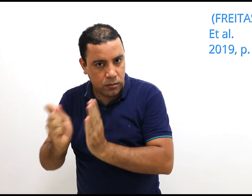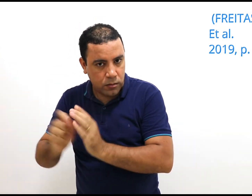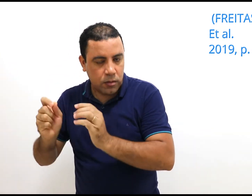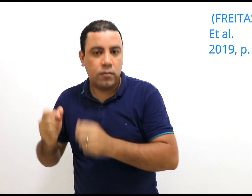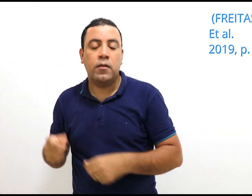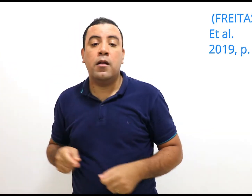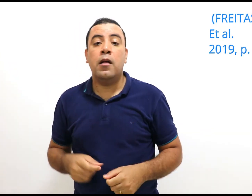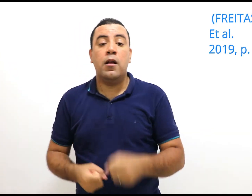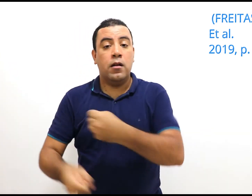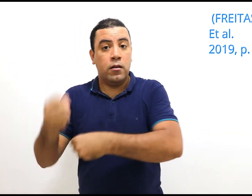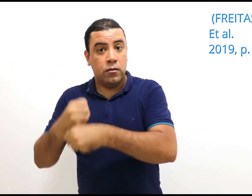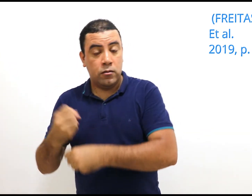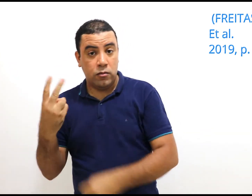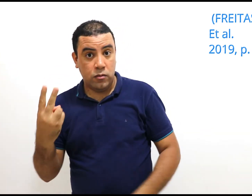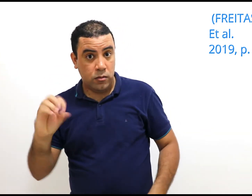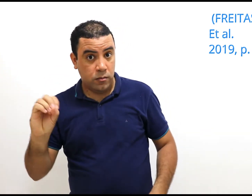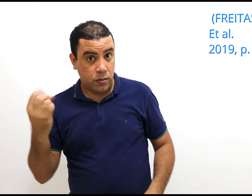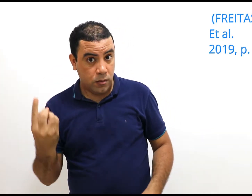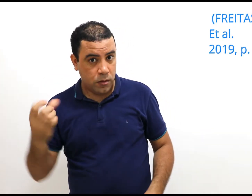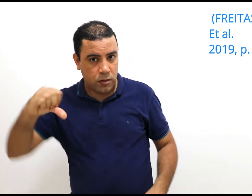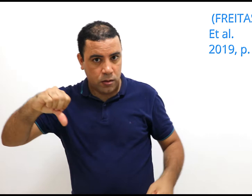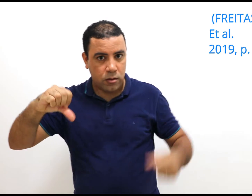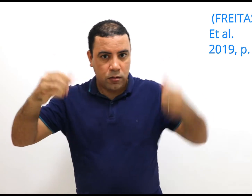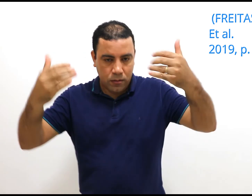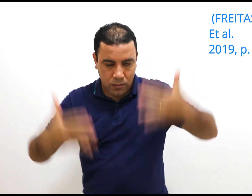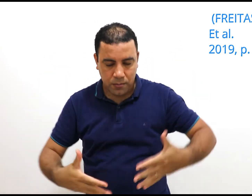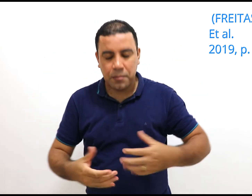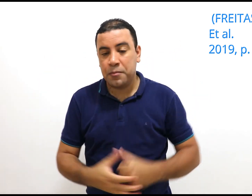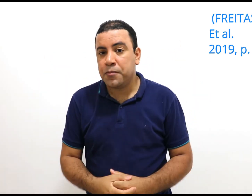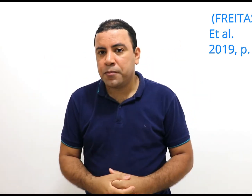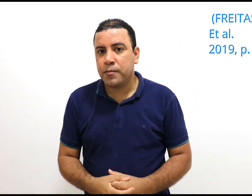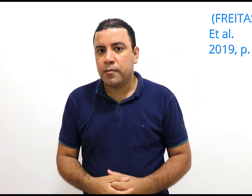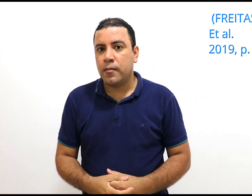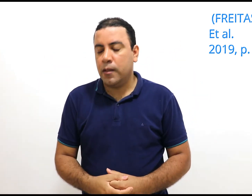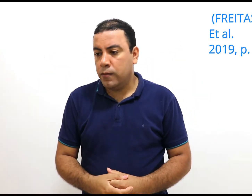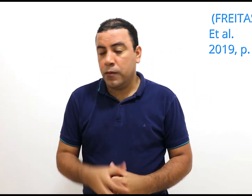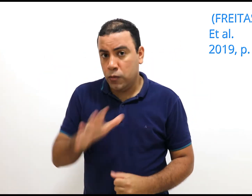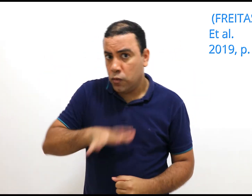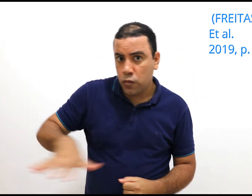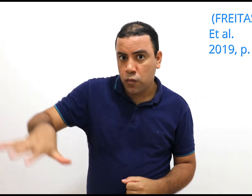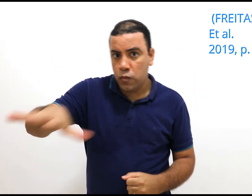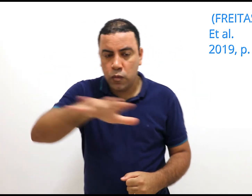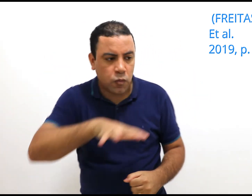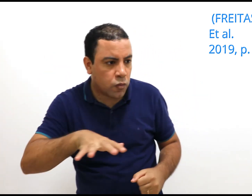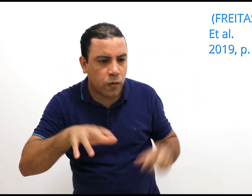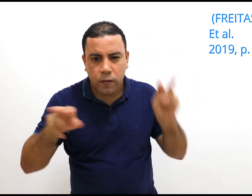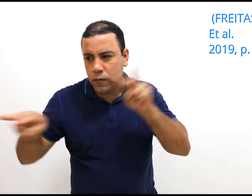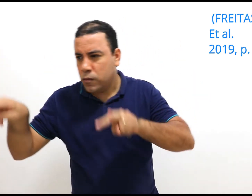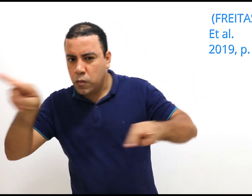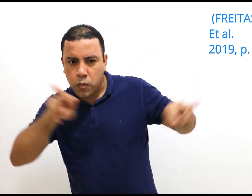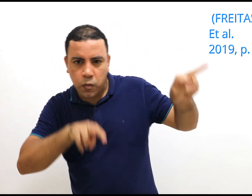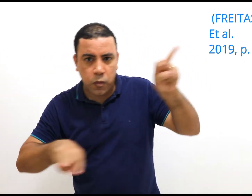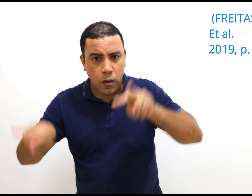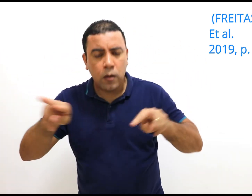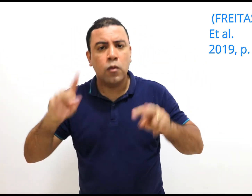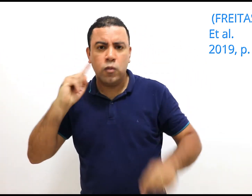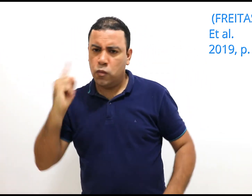sugerem que a capacidade de explorar o entorno visual é uma habilidade dos surdos que os